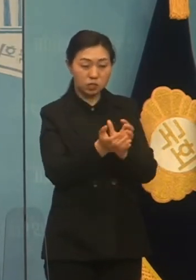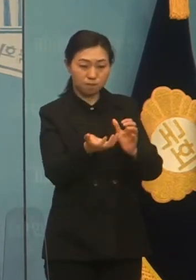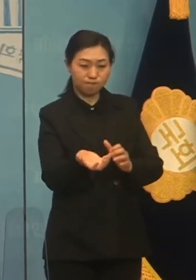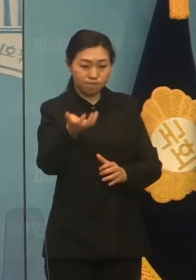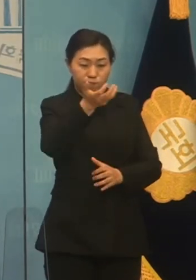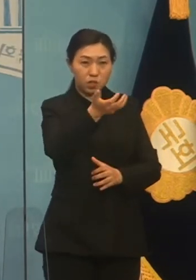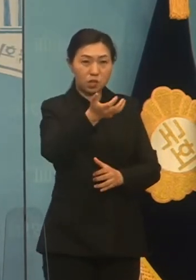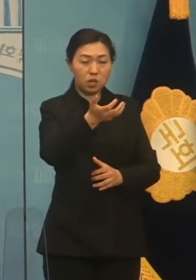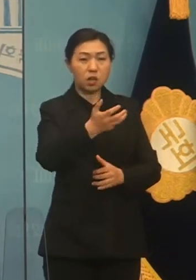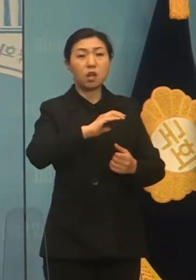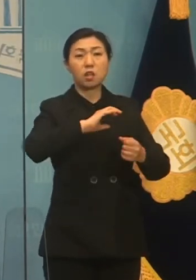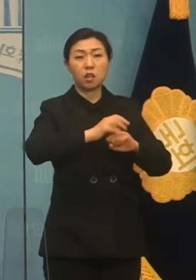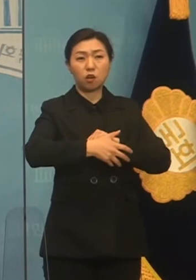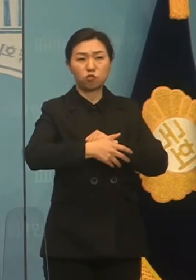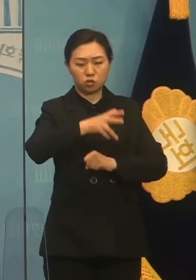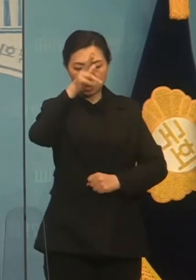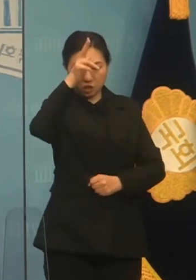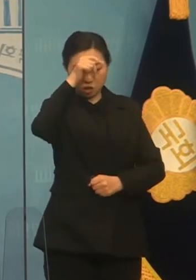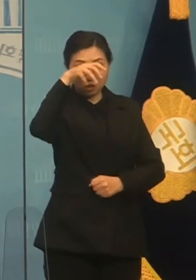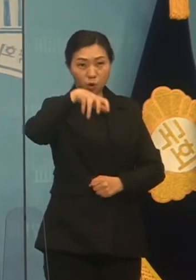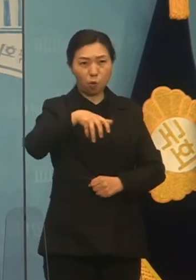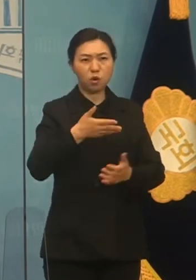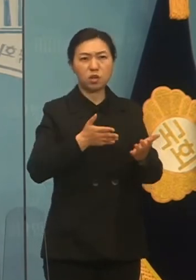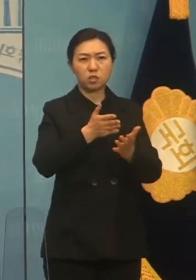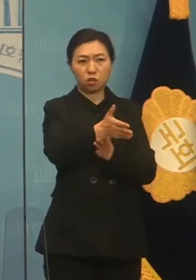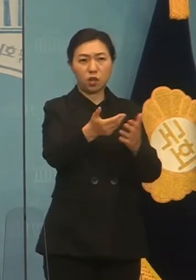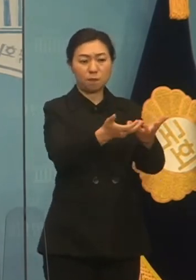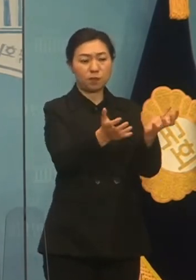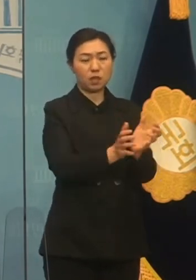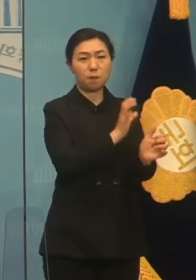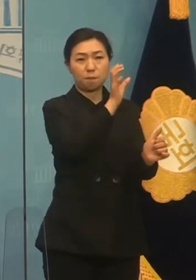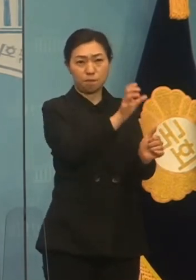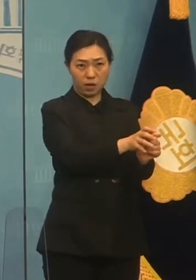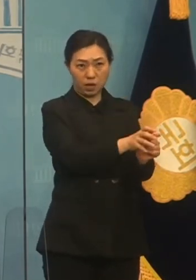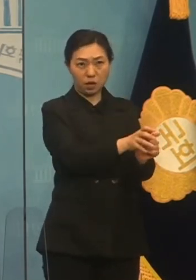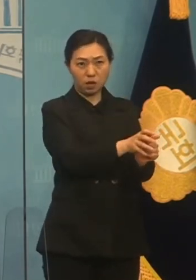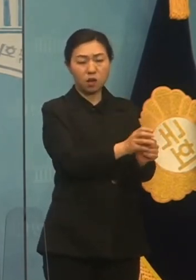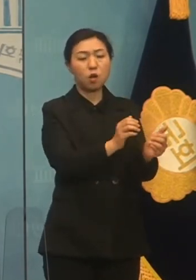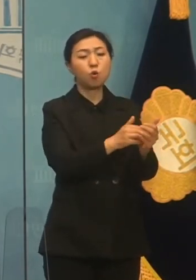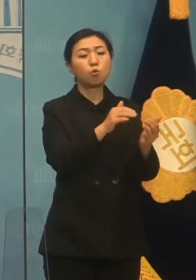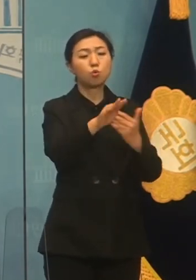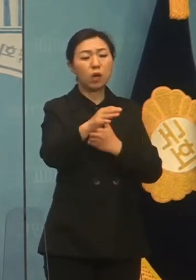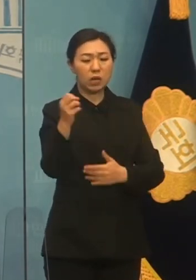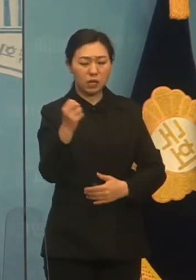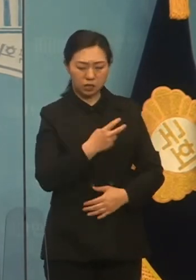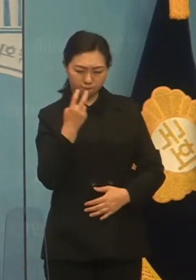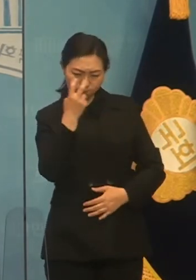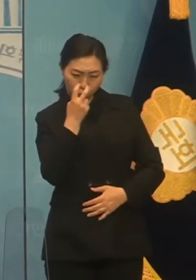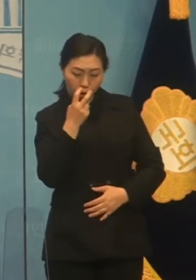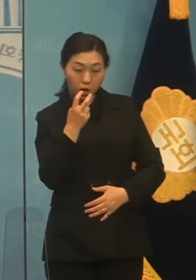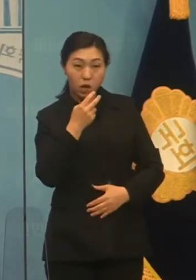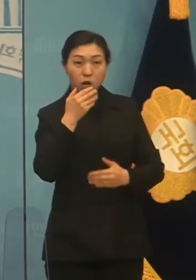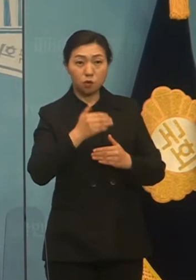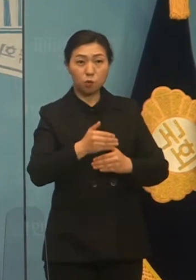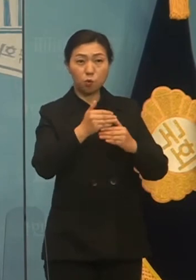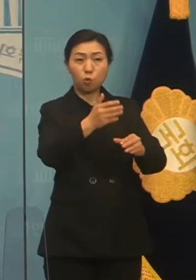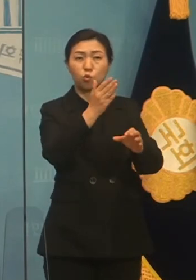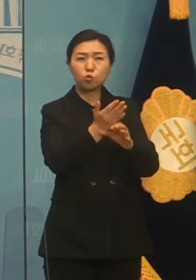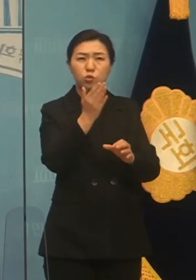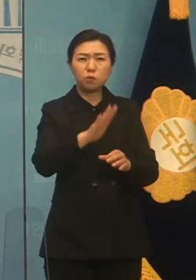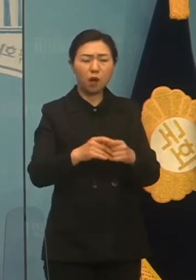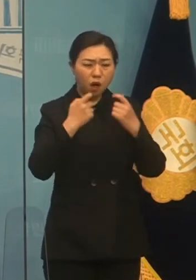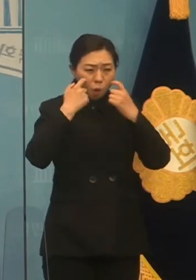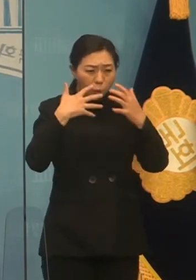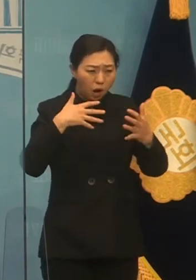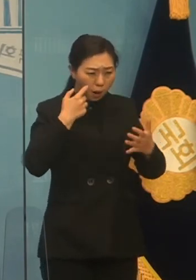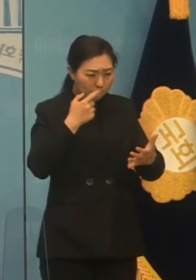대구경찰청의 수사전담팀을 편성하고 재수사를 진행 중이긴 하지만 현재까지도 뚜렷한 단서는 찾지